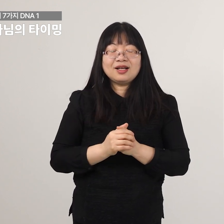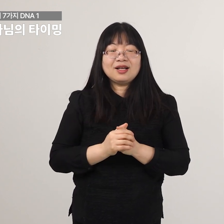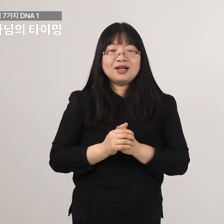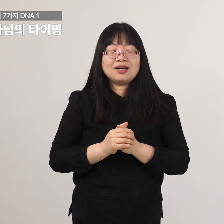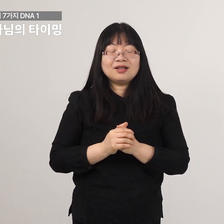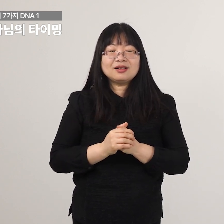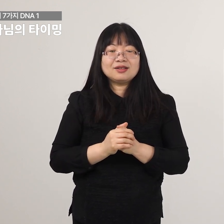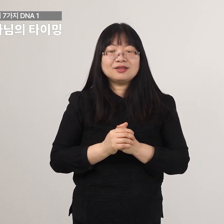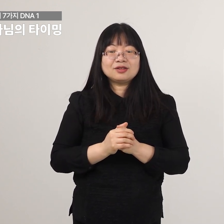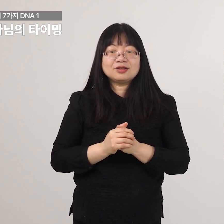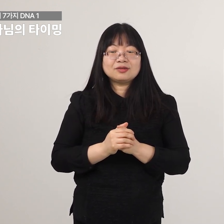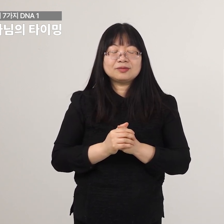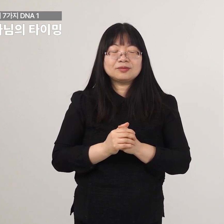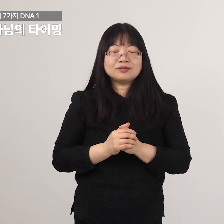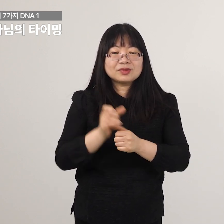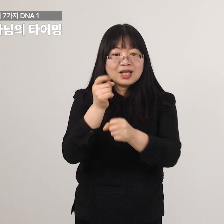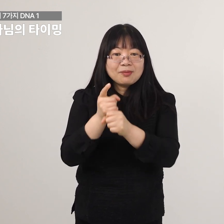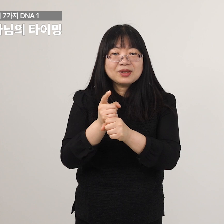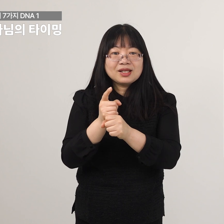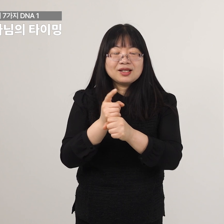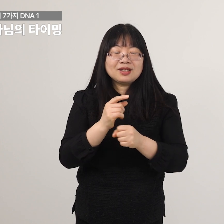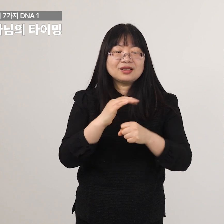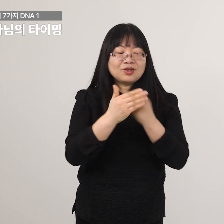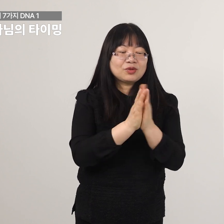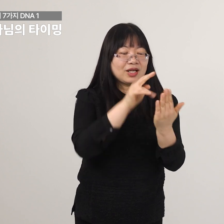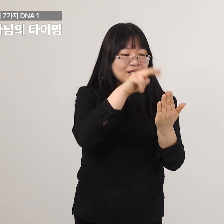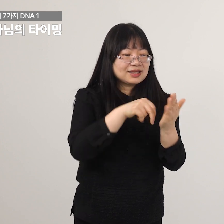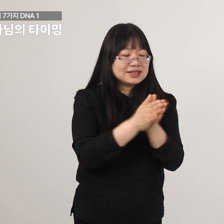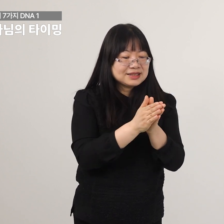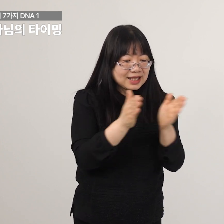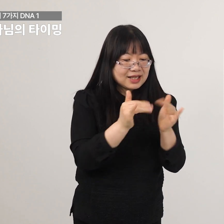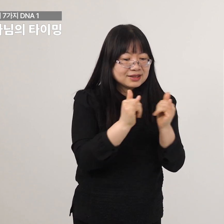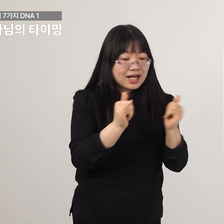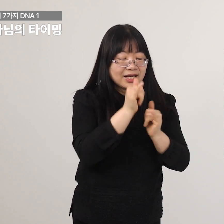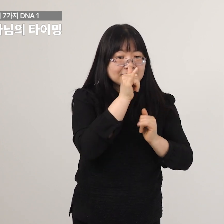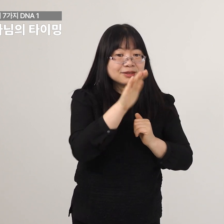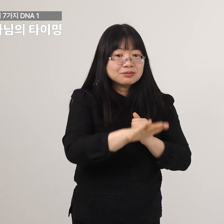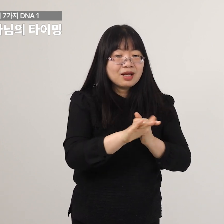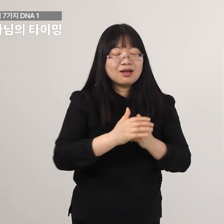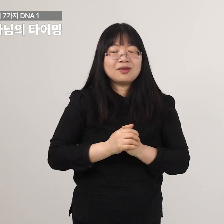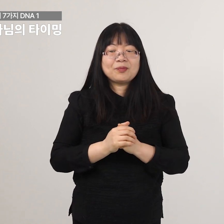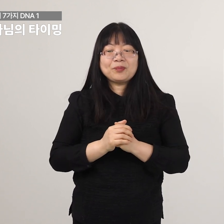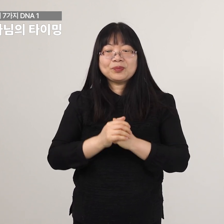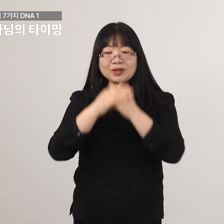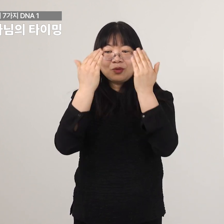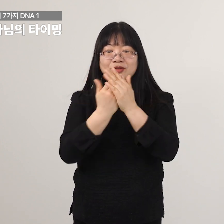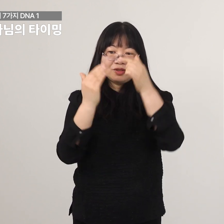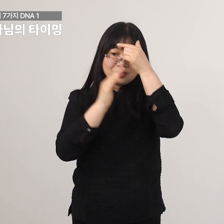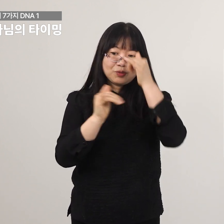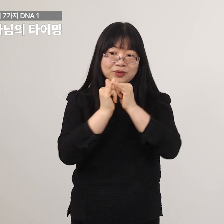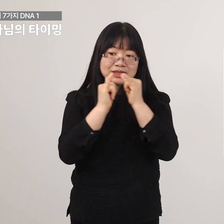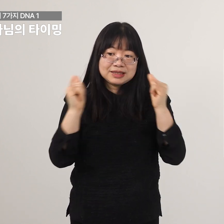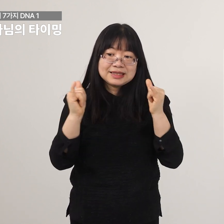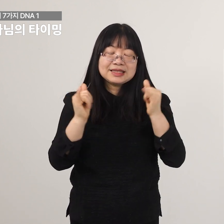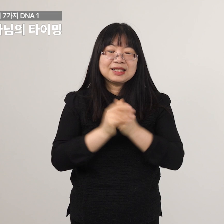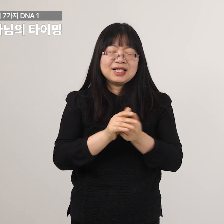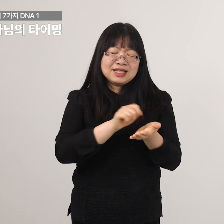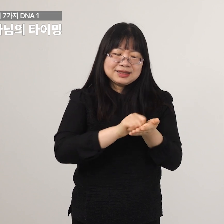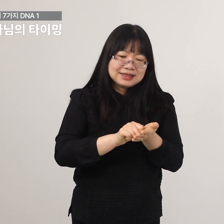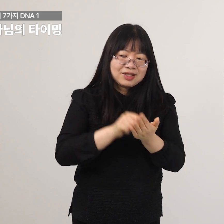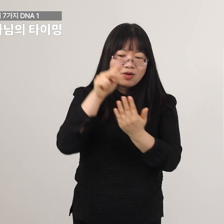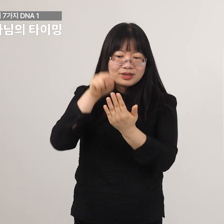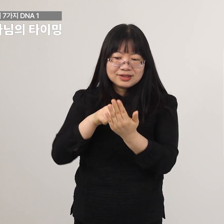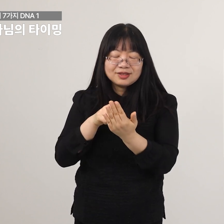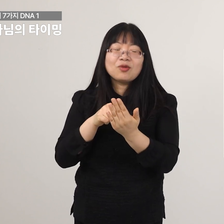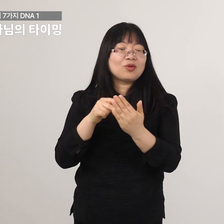이미 통독을 시작한 분들도 계시지만 어쨌든 전 교인들이 쓰든지